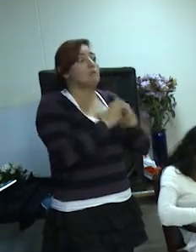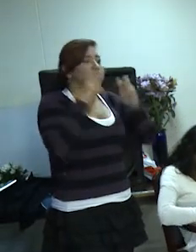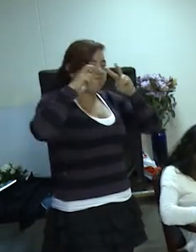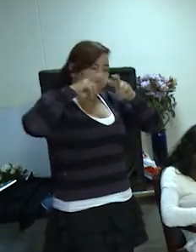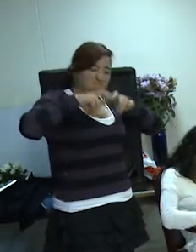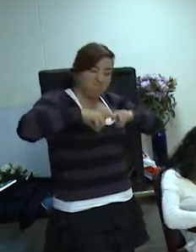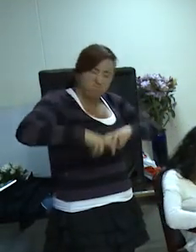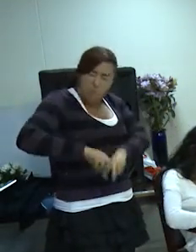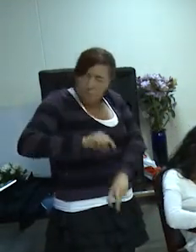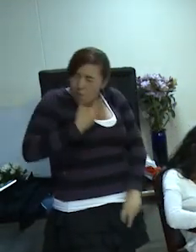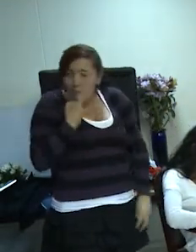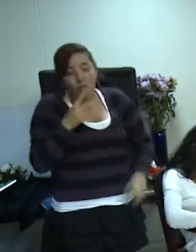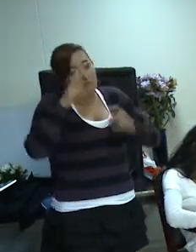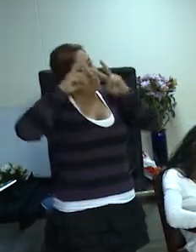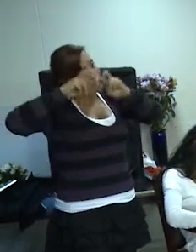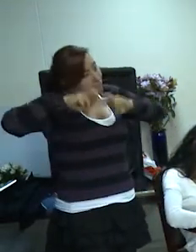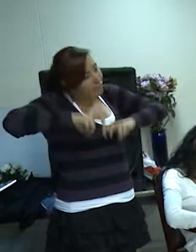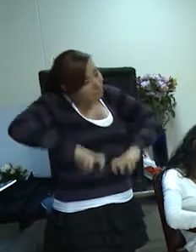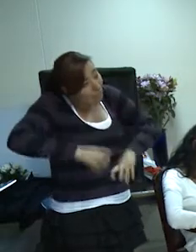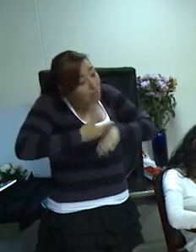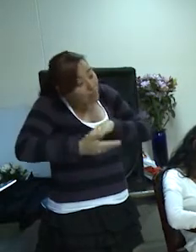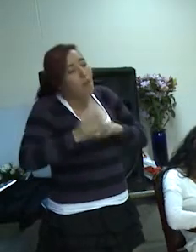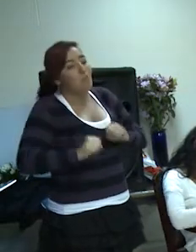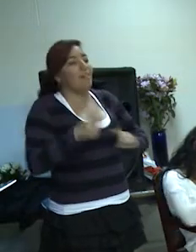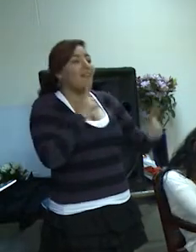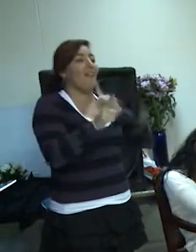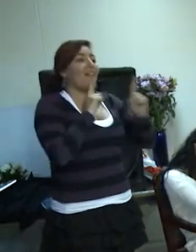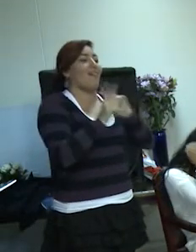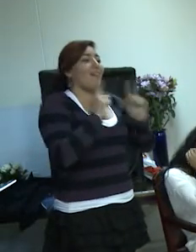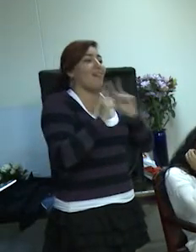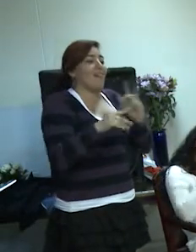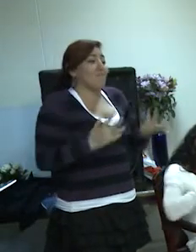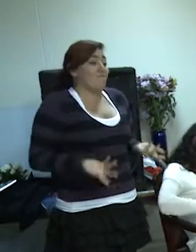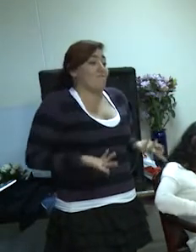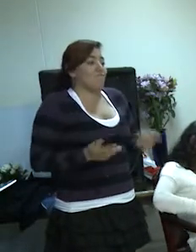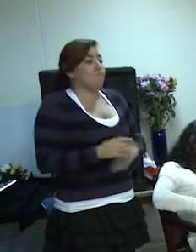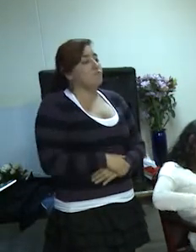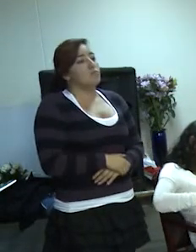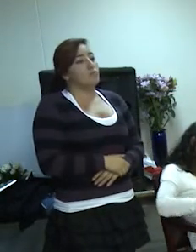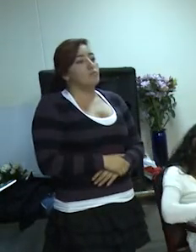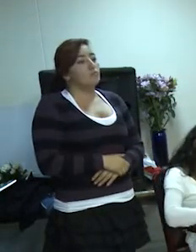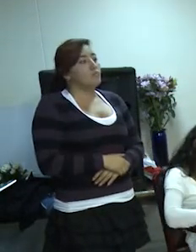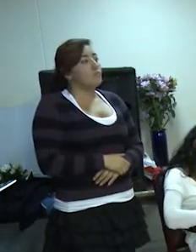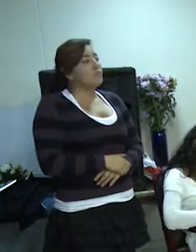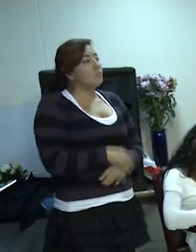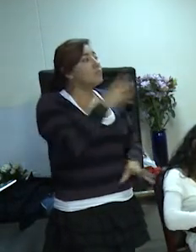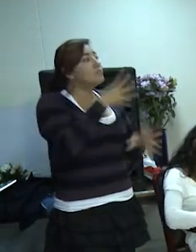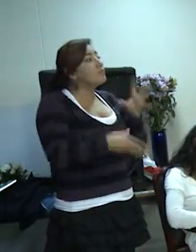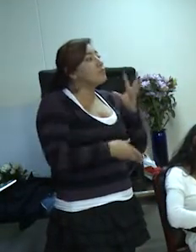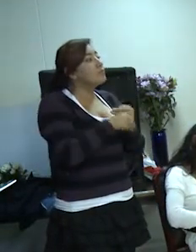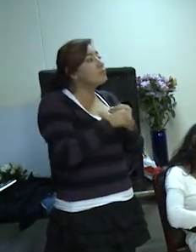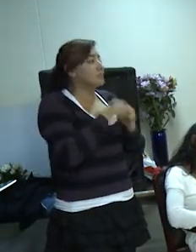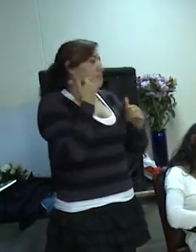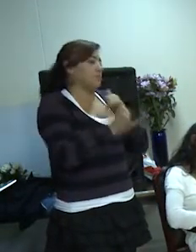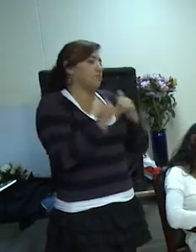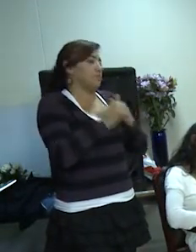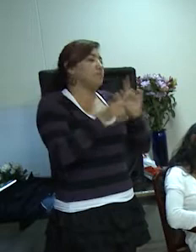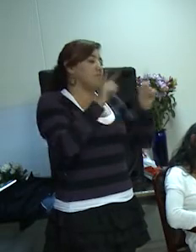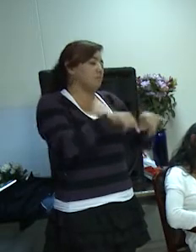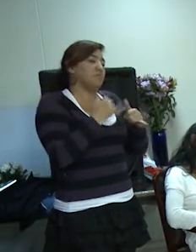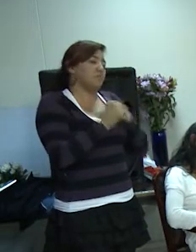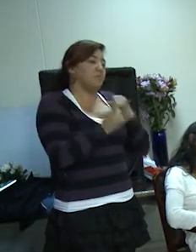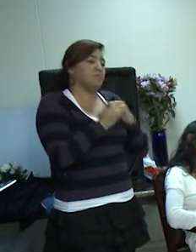primero para poder entrar a dialogar justamente con esa situación particular. Y quisiera, digamos, para terminar también